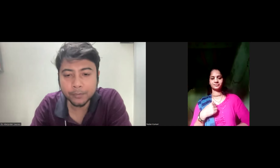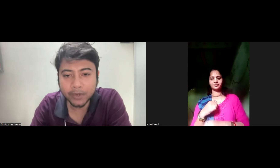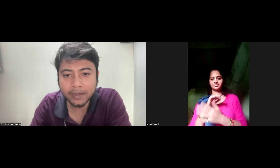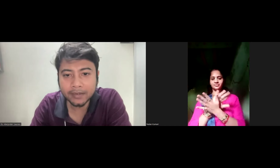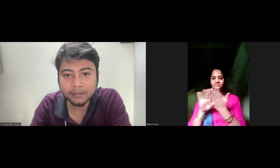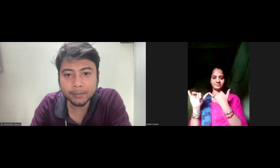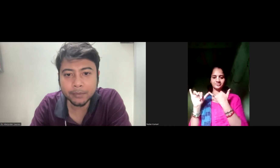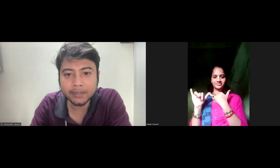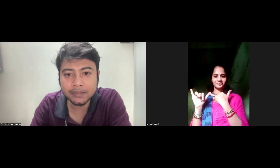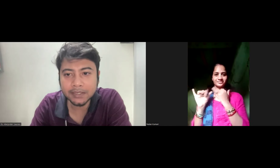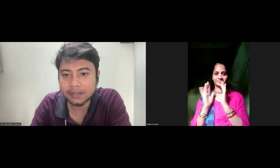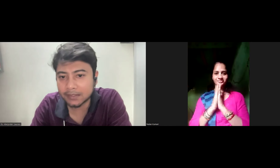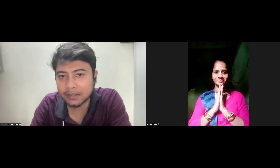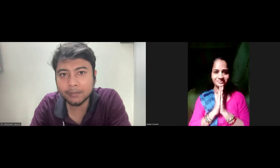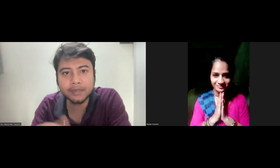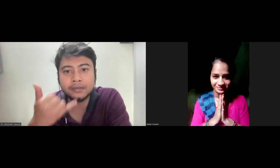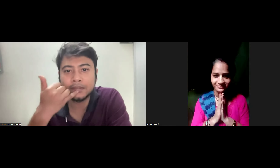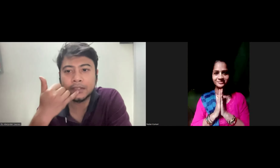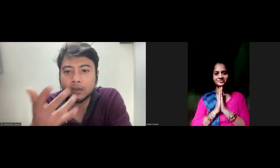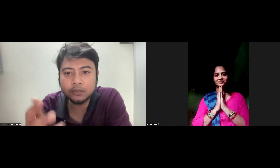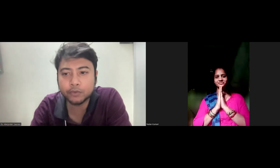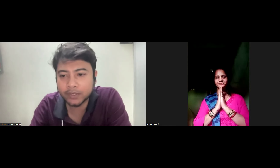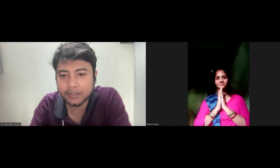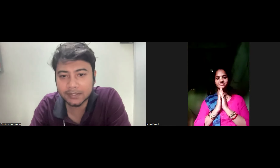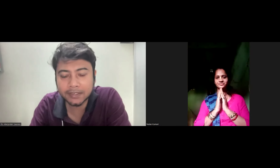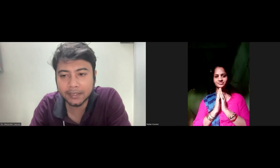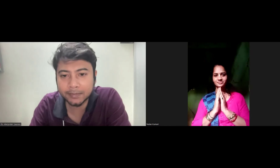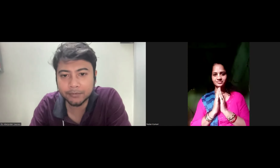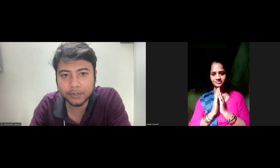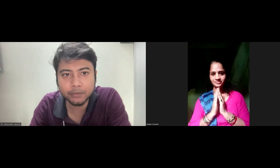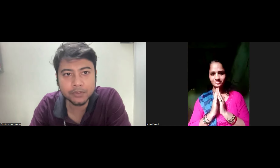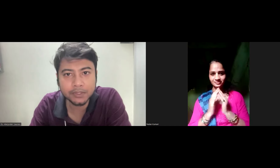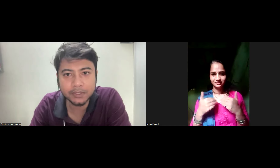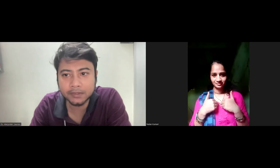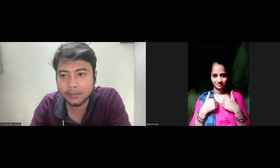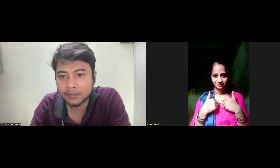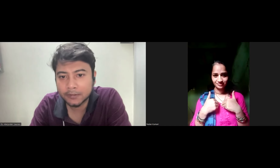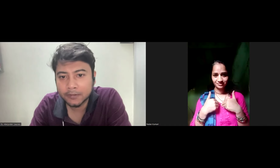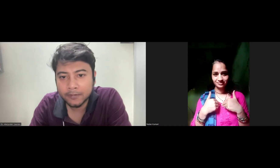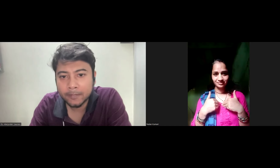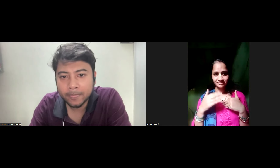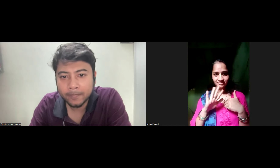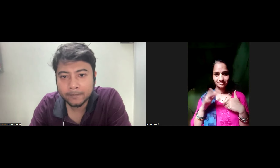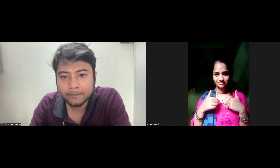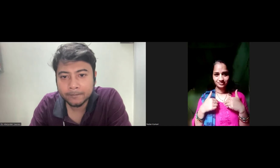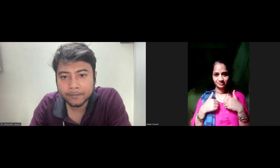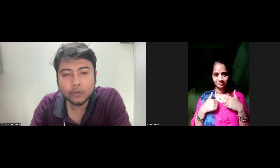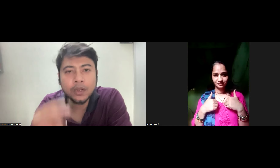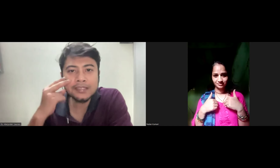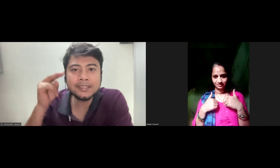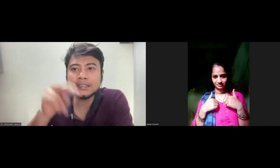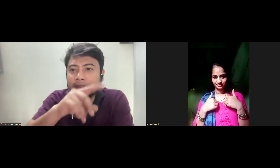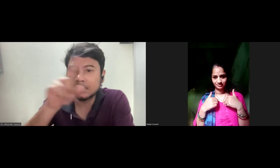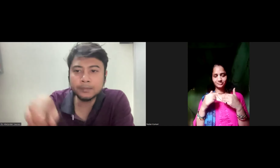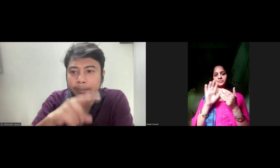आई एम स्पॉटलाइटिंग पीपल माता जी एंड आस्किंग देम, बट सी देयर ऑन द फोन, इट इज टेकिंग टाइम फॉर देम टू सी राइट। हाँ. यू